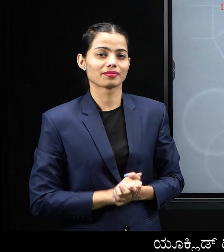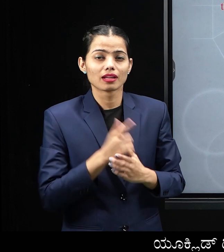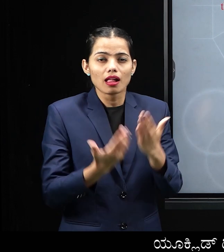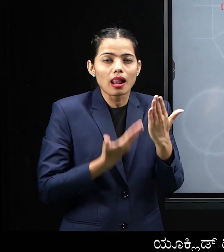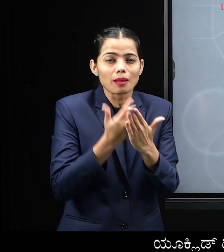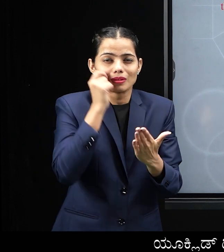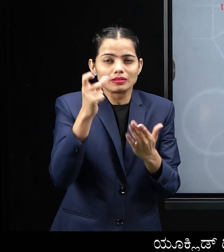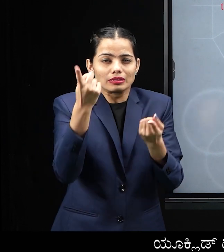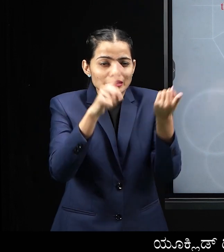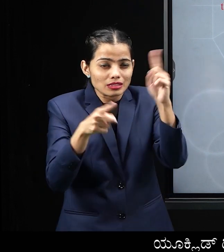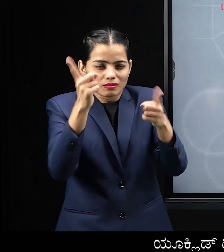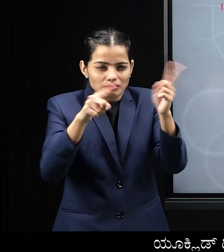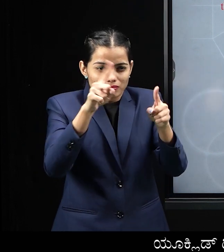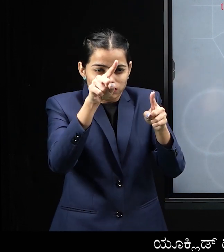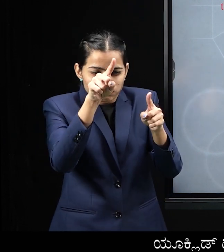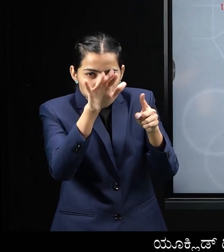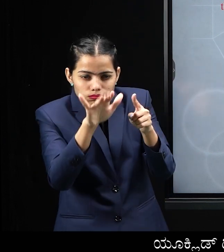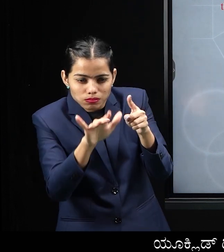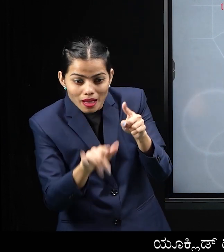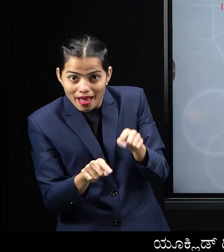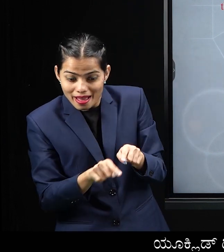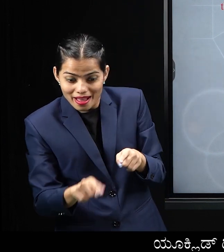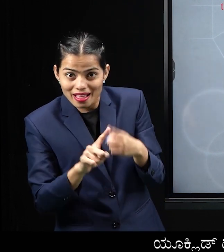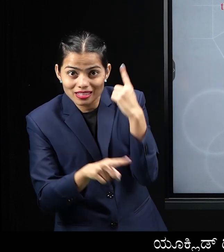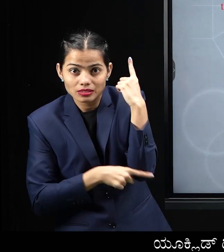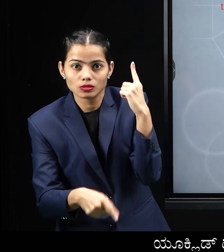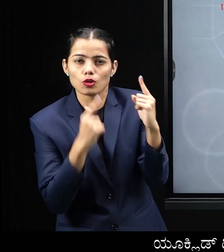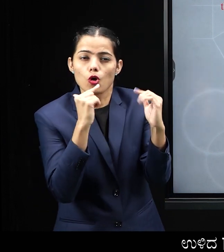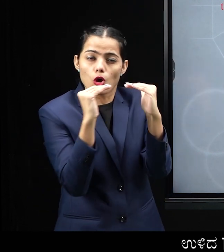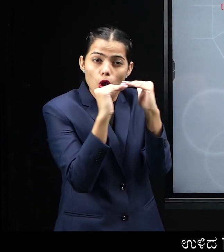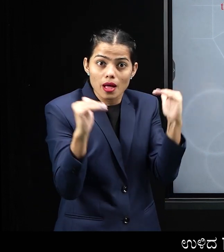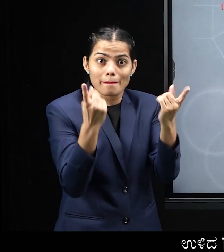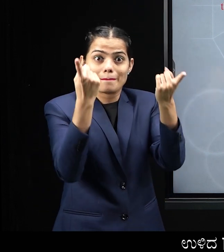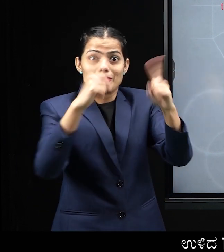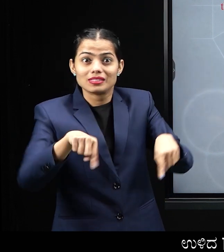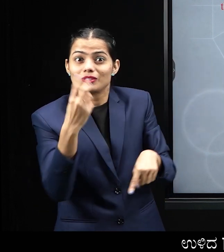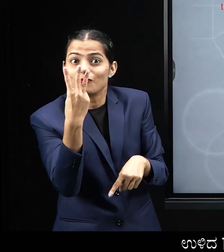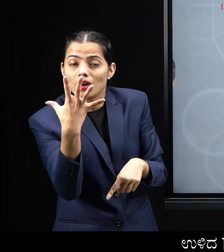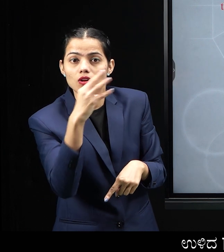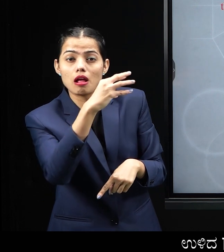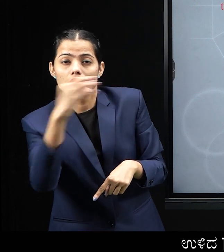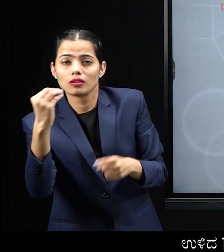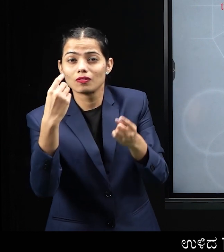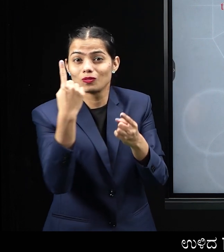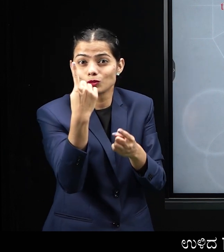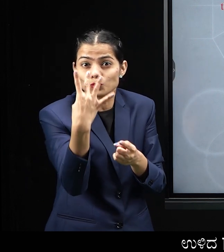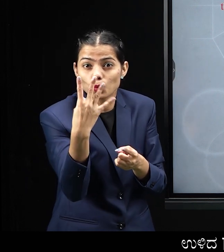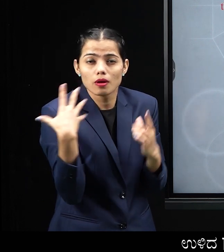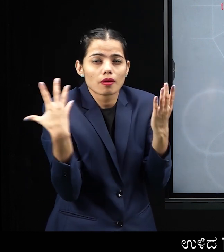ಯೂಕ್ಲಿಡ್ ಡಿವಿಷನ್ ಅಲ್ಗಾರಿದಮ್ ಅನ್ನು ಡಿವೈಸರ್ 35 ಮತ್ತು ಉಳಿದ 14ಗೆ ಅನ್ವಯಿಸುವುದರಿಂದ ನಾವು ಪಡೆಯುತ್ತೇವೆ